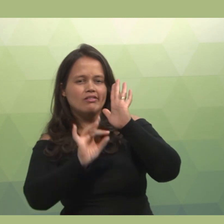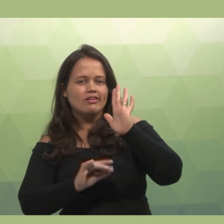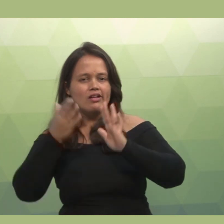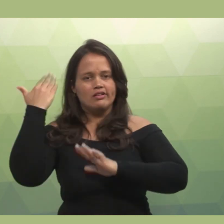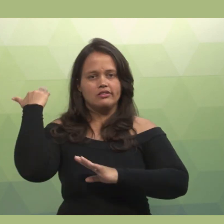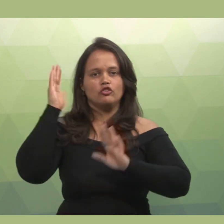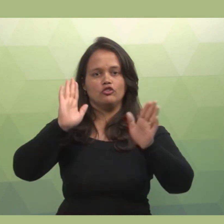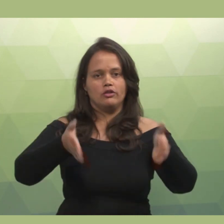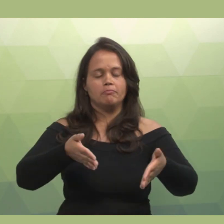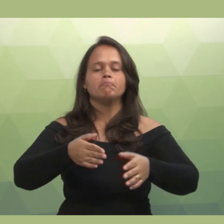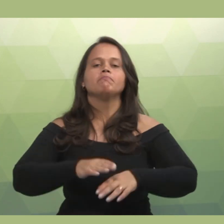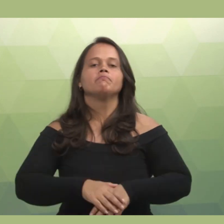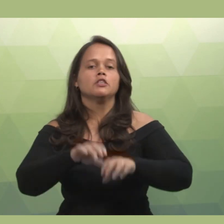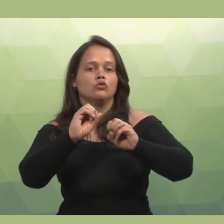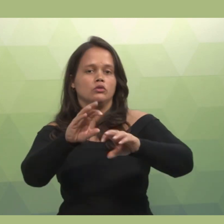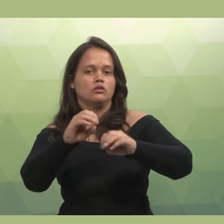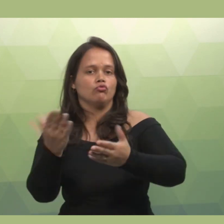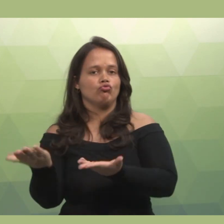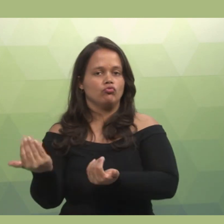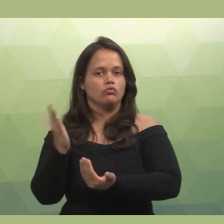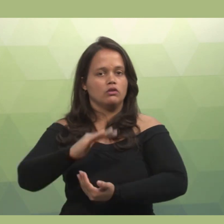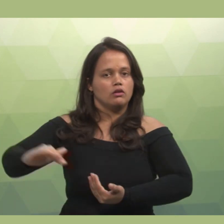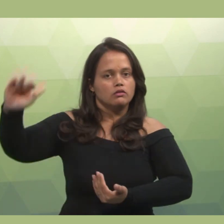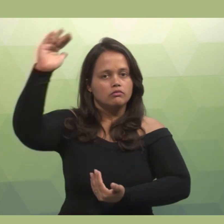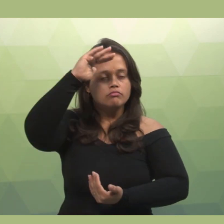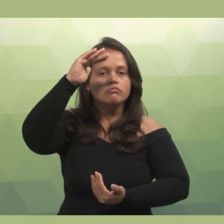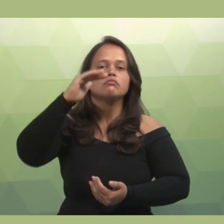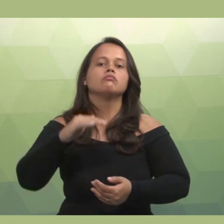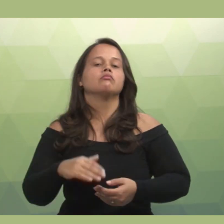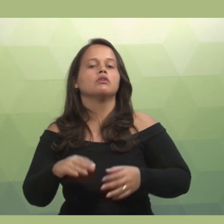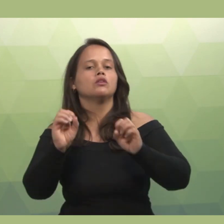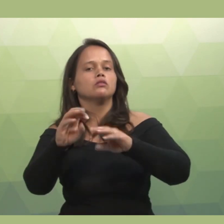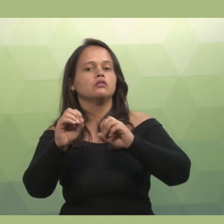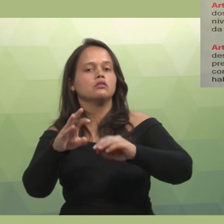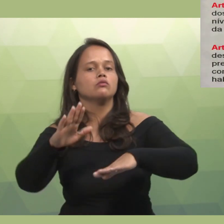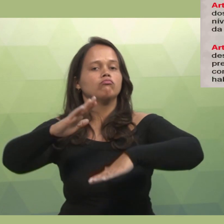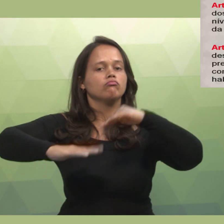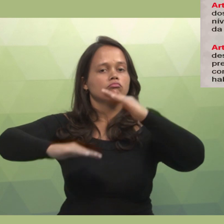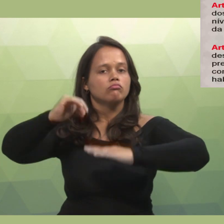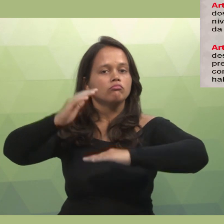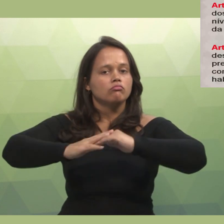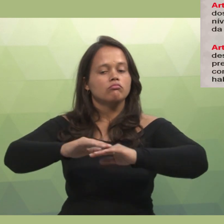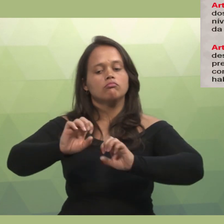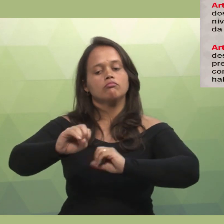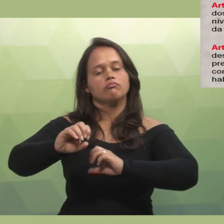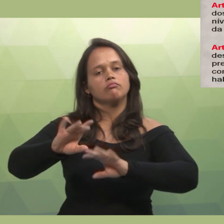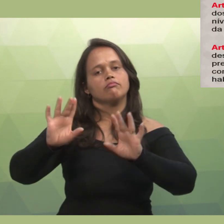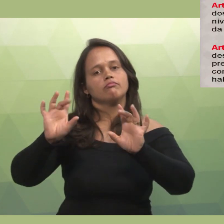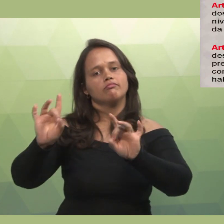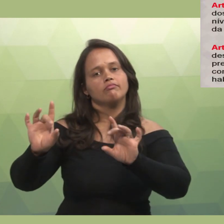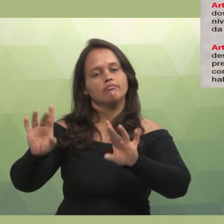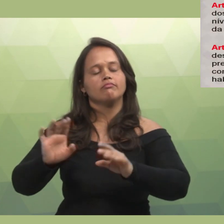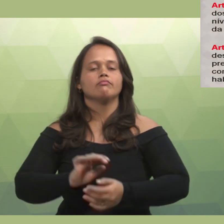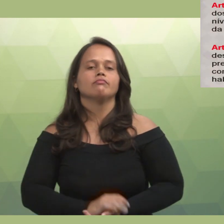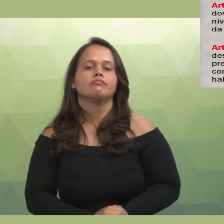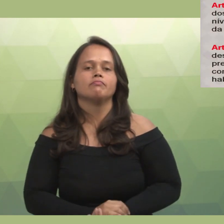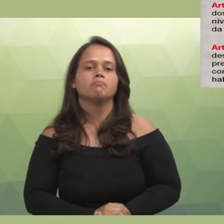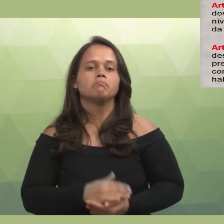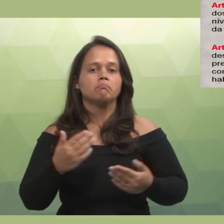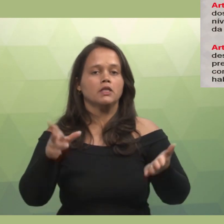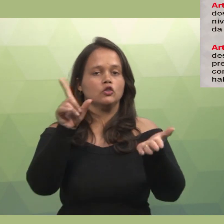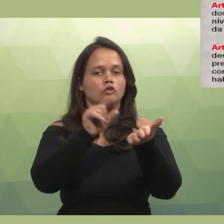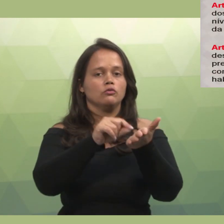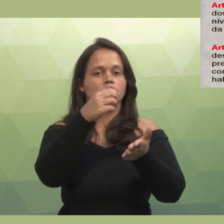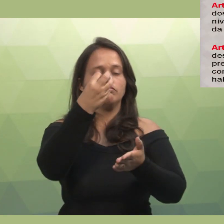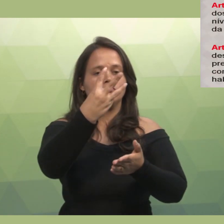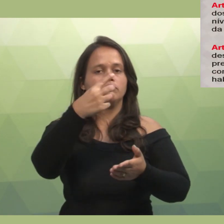a educação profissional e a educação especial. Conforme o artigo 37, a educação